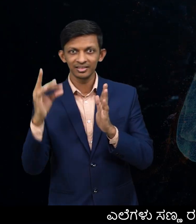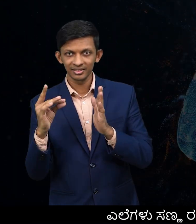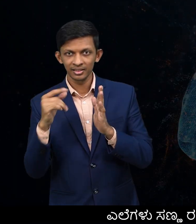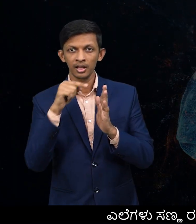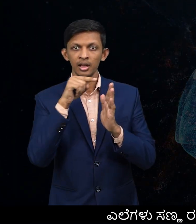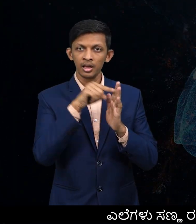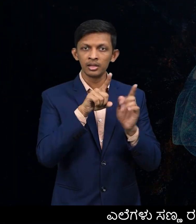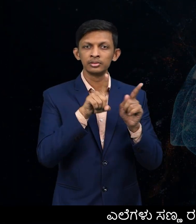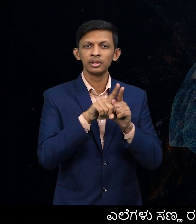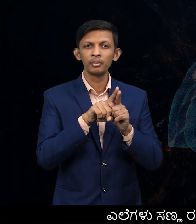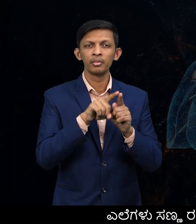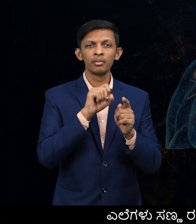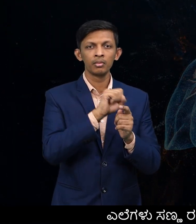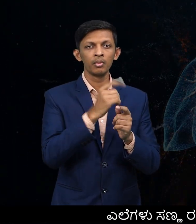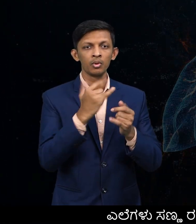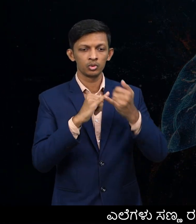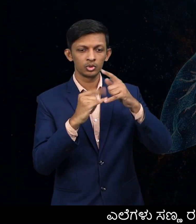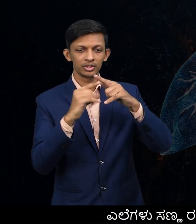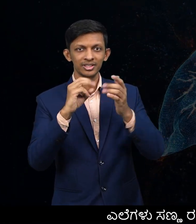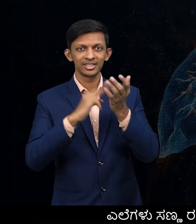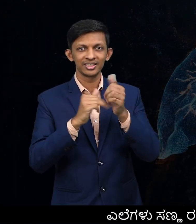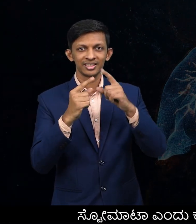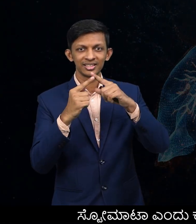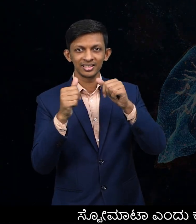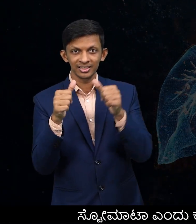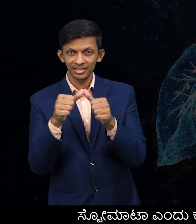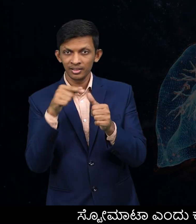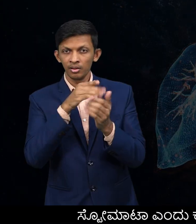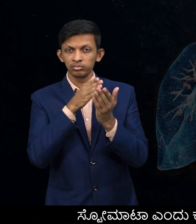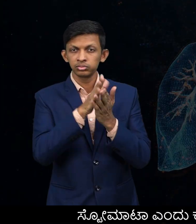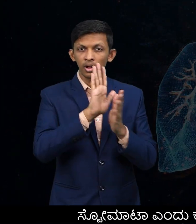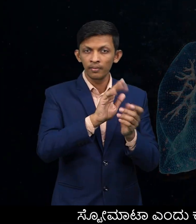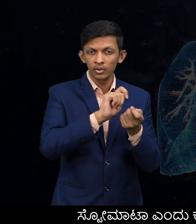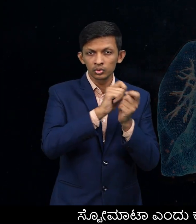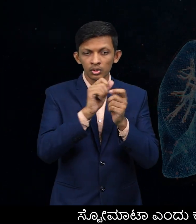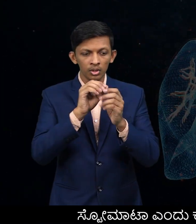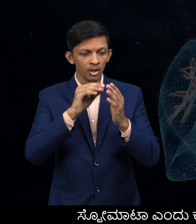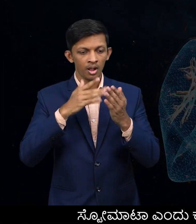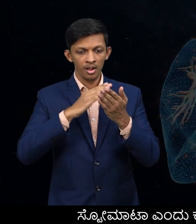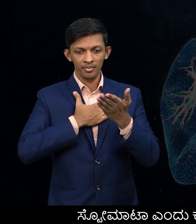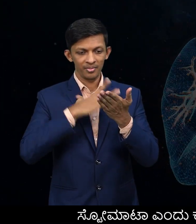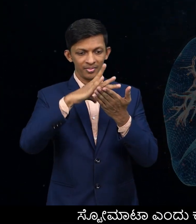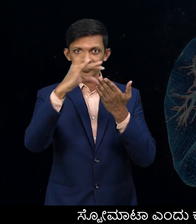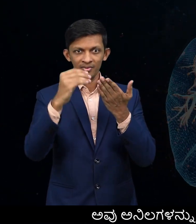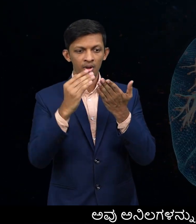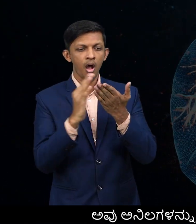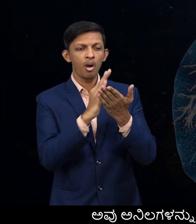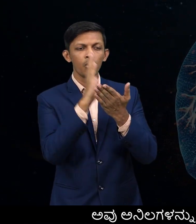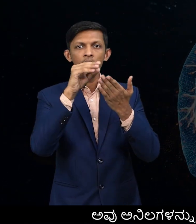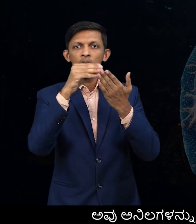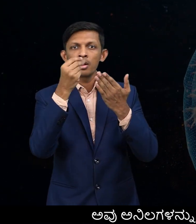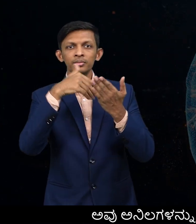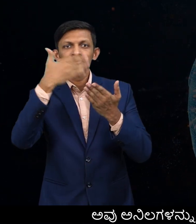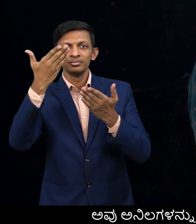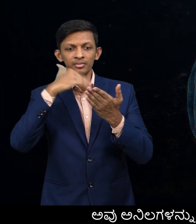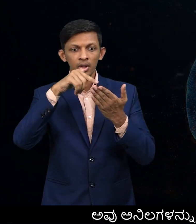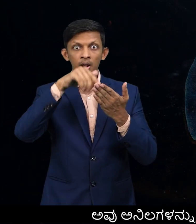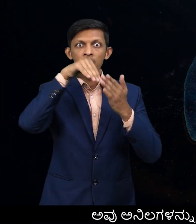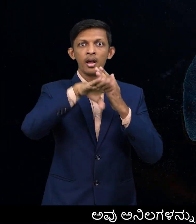ಎಲೆಗಳು ಸಣ್ಣ ರಂಧ್ರಗಳನ್ನು ಹೊಂದಿರುತ್ತವೆ. ಸ್ಟೊಮಾಟ ಎಂದು ಕರೆಯಲಾಗುತ್ತದೆ. ಇದರ ಮೂಲಕ ಅವು ಅನಿಲಗಳ ವಿನಿಮಯ